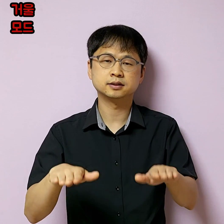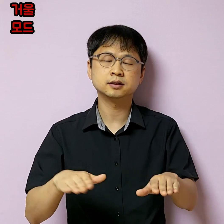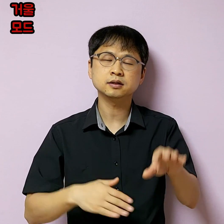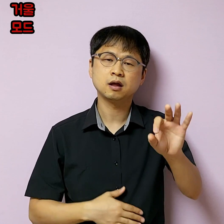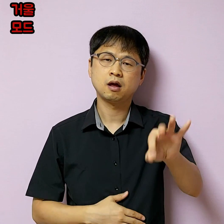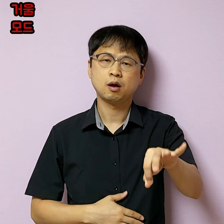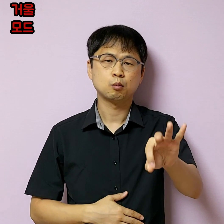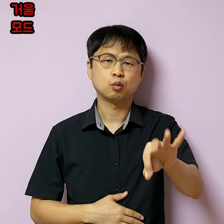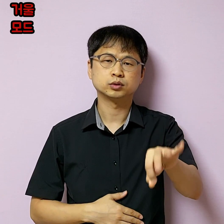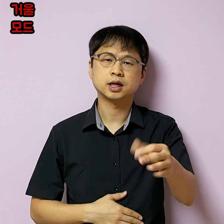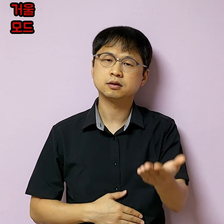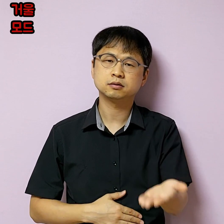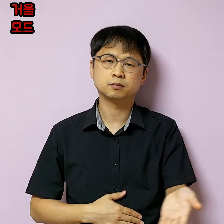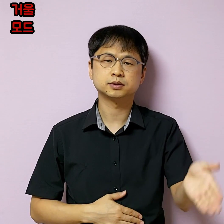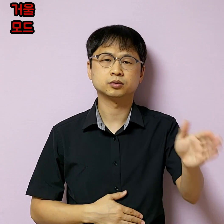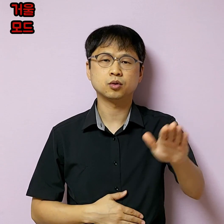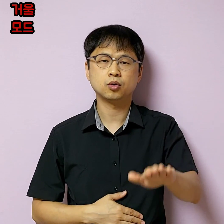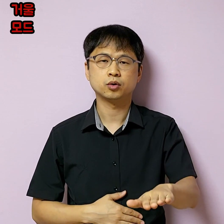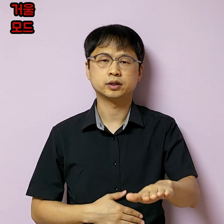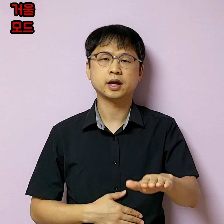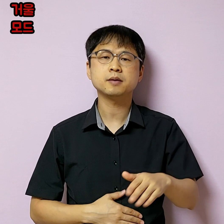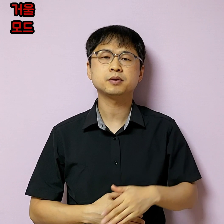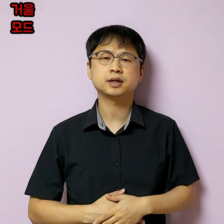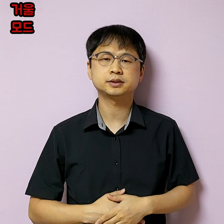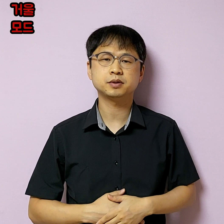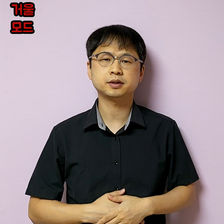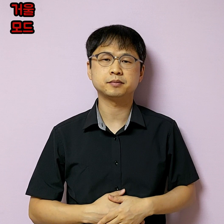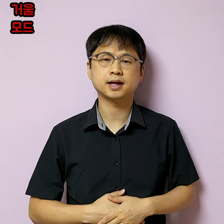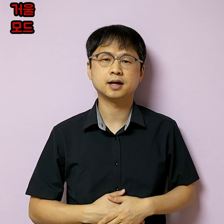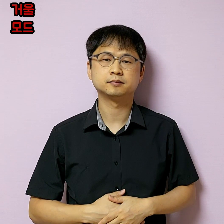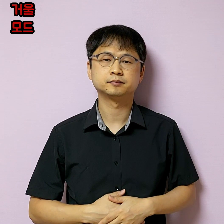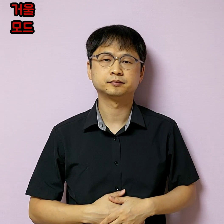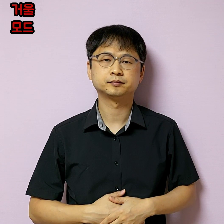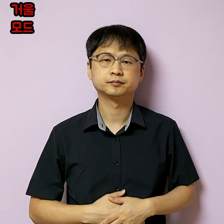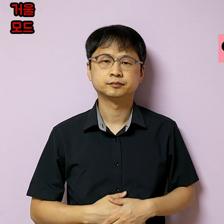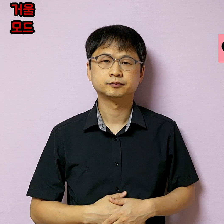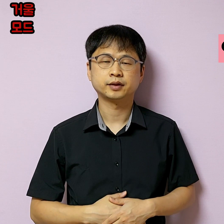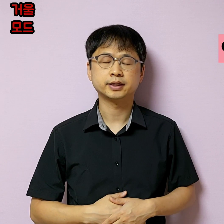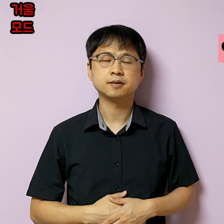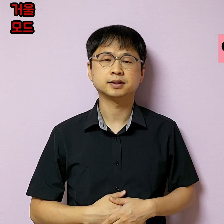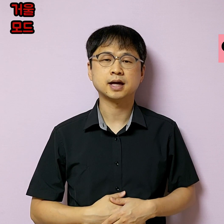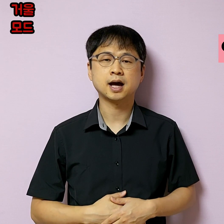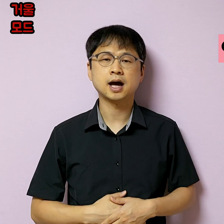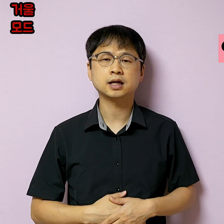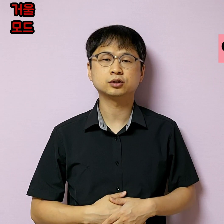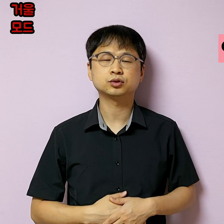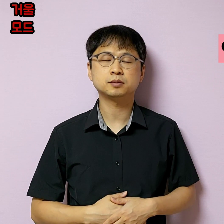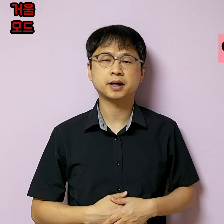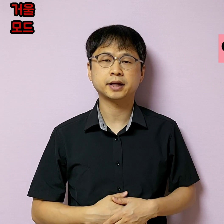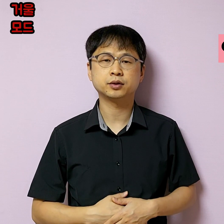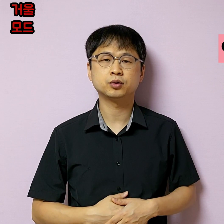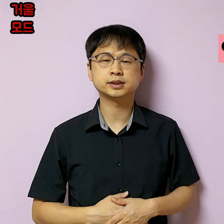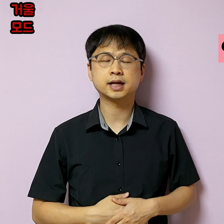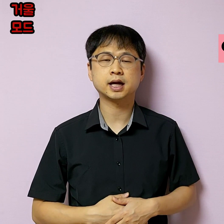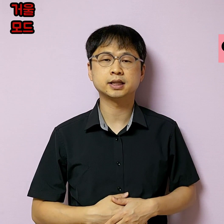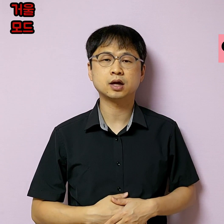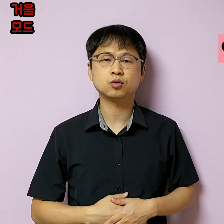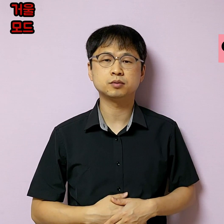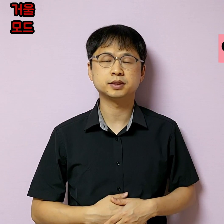이상은 보잘것없어도 이렇게 표현하시면 됩니다. 네, 다음 가사 알아주길 바래요